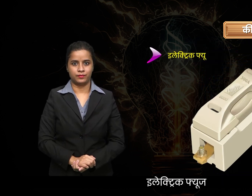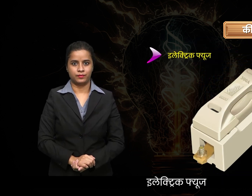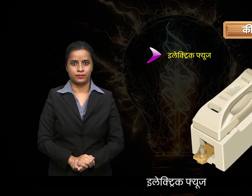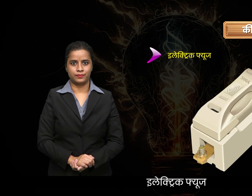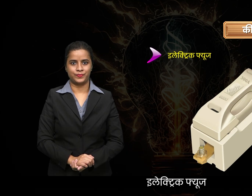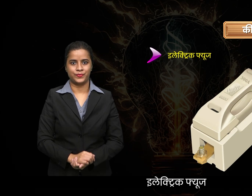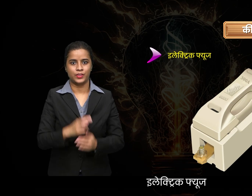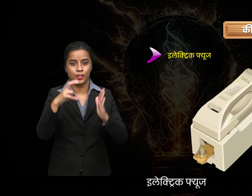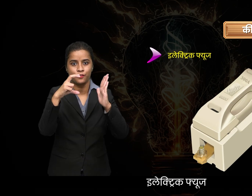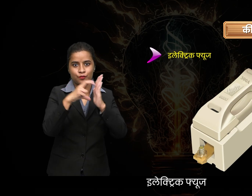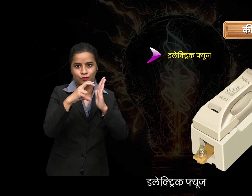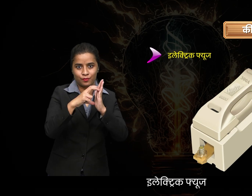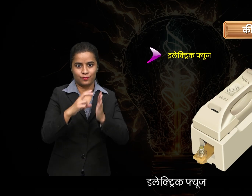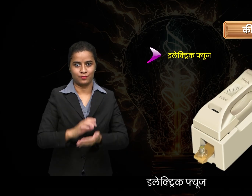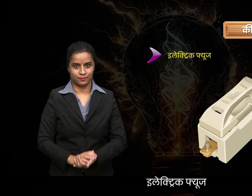इलेक्ट्रिक फ्यूज,